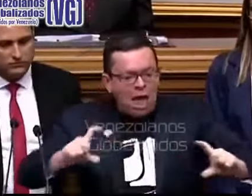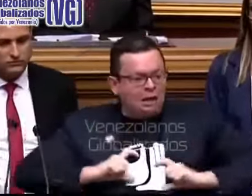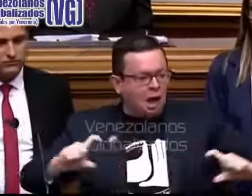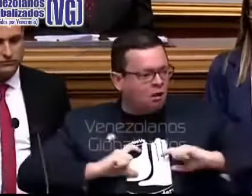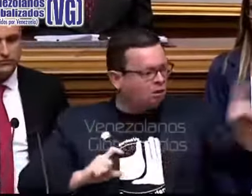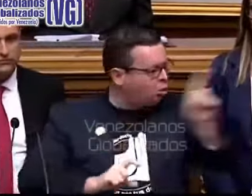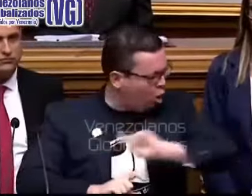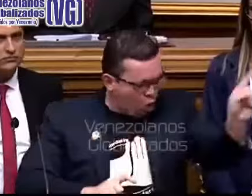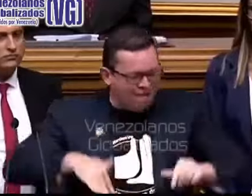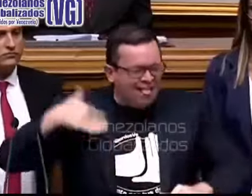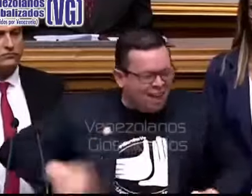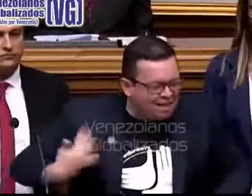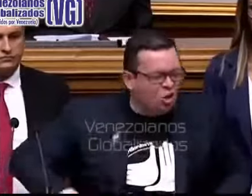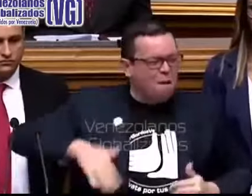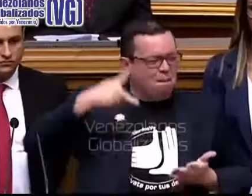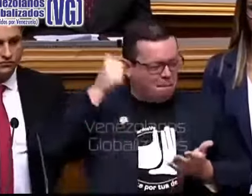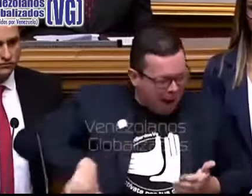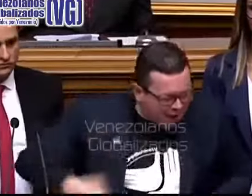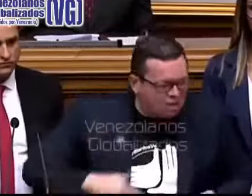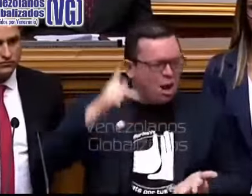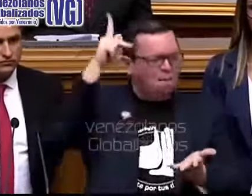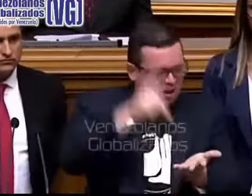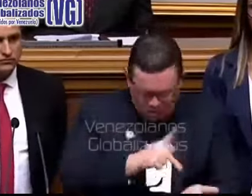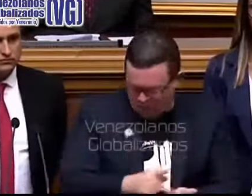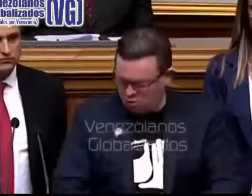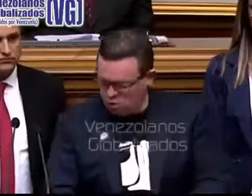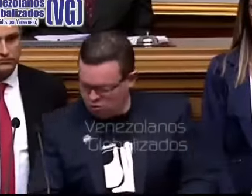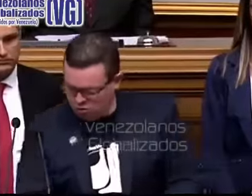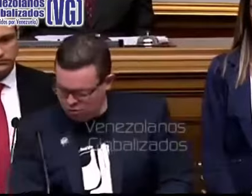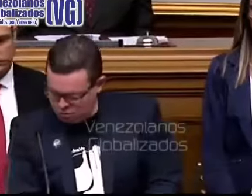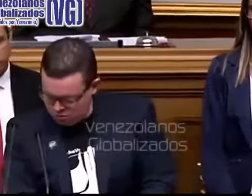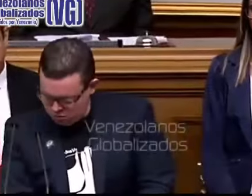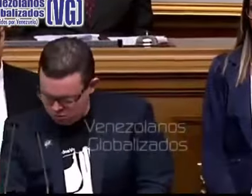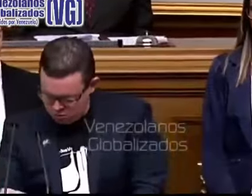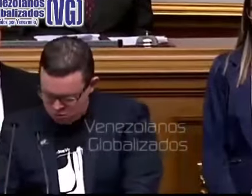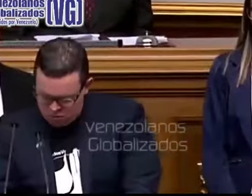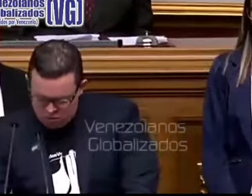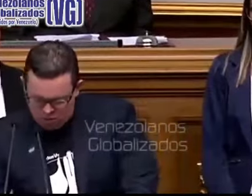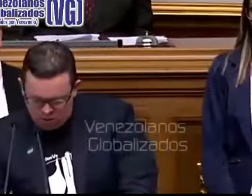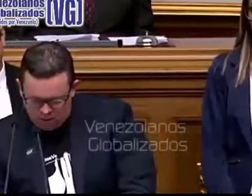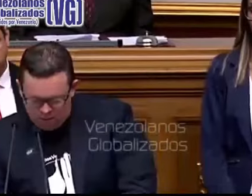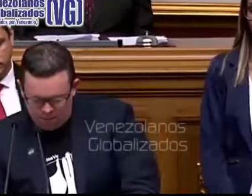vernos que luchamos por nuestros derechos quieren etiquetarnos. Pero no. Nuestra lucha, nuestra etiqueta es precisamente por los derechos humanos.